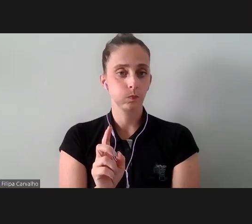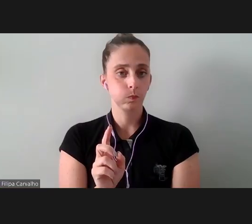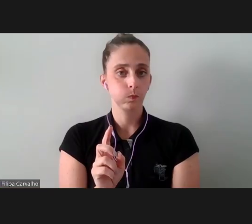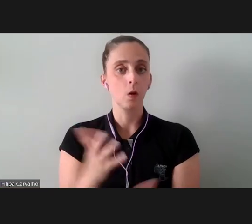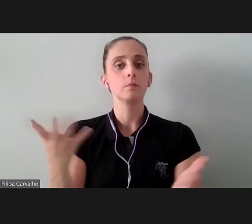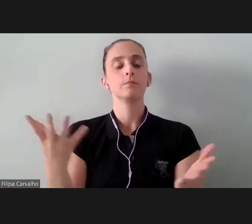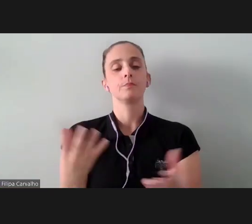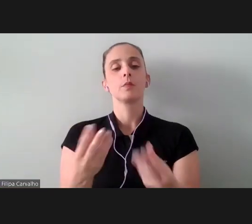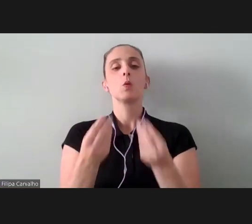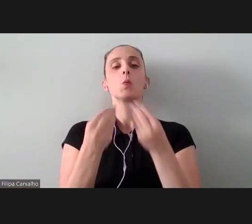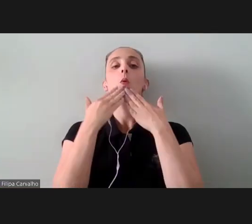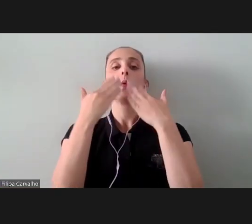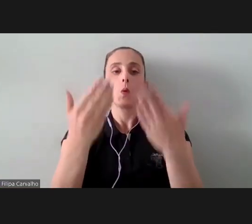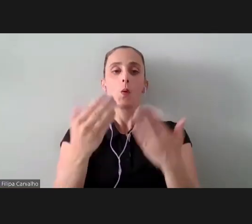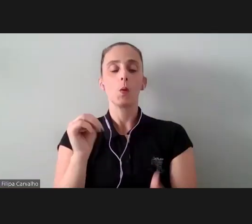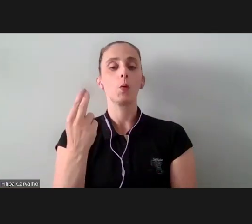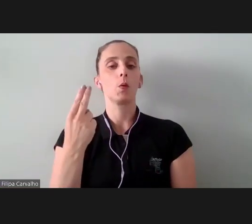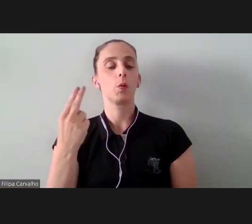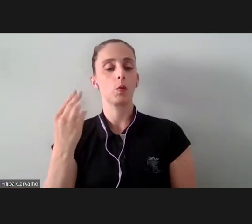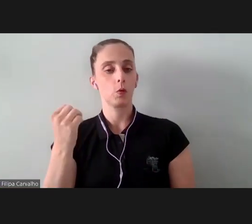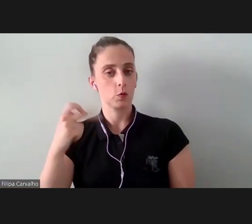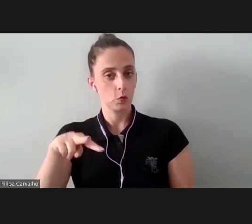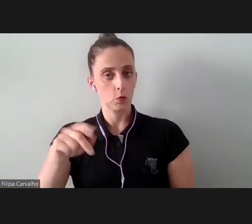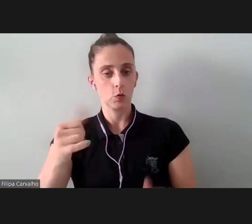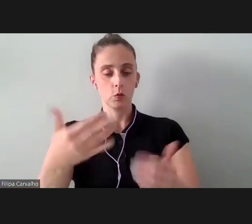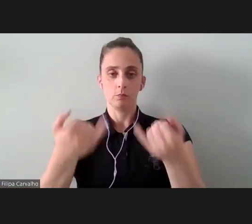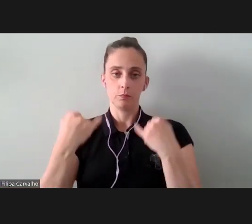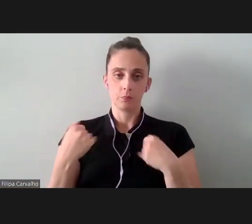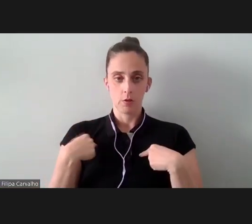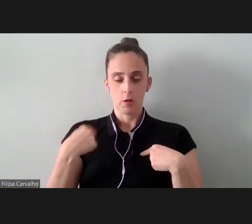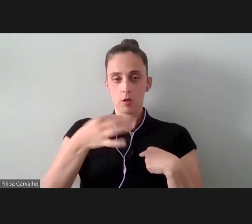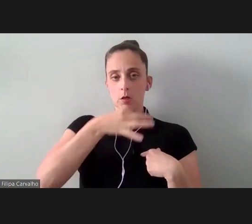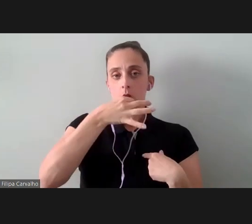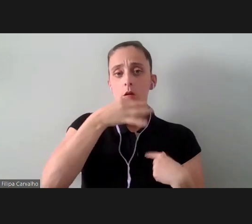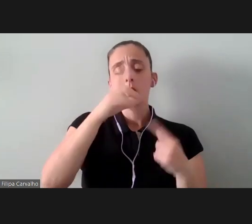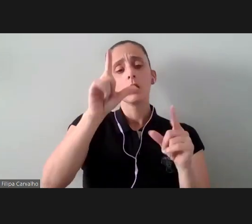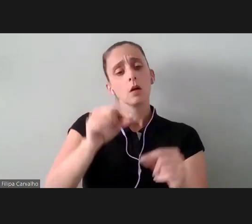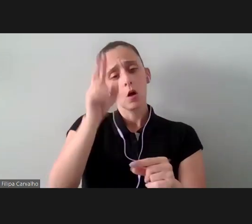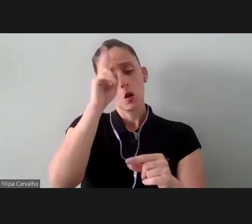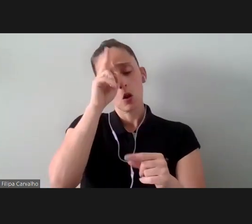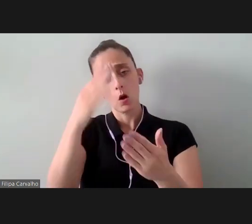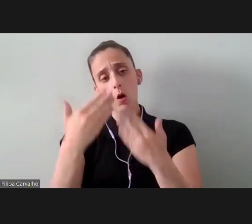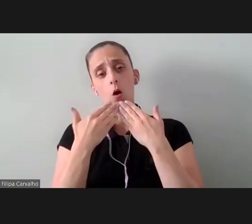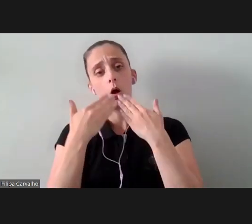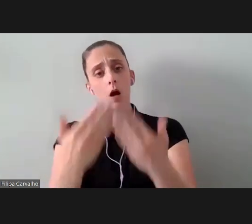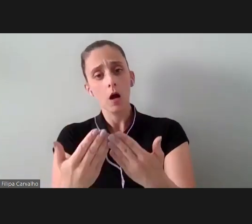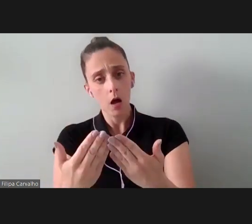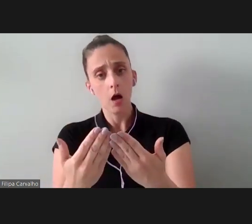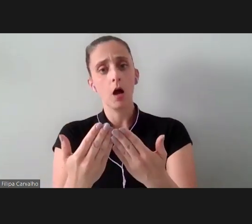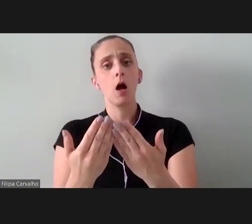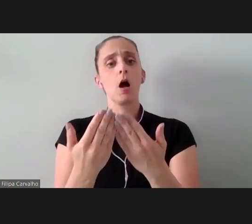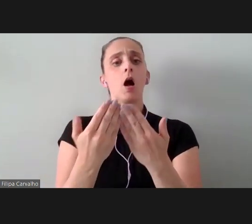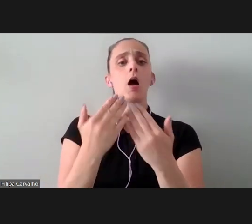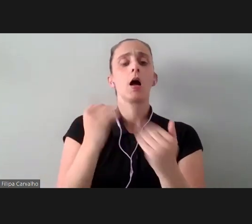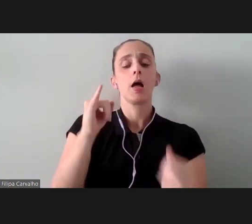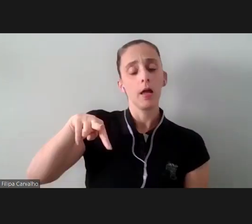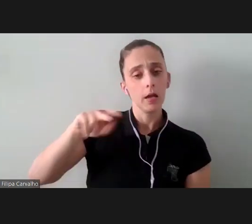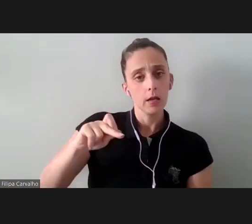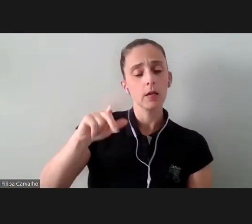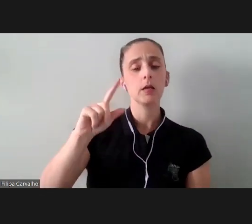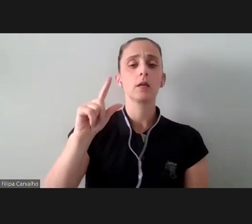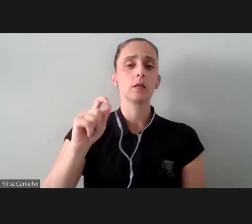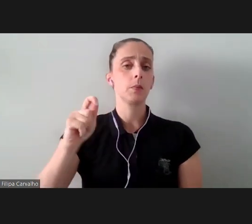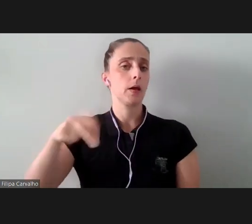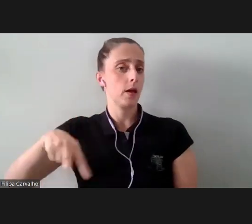Muito obrigado, Susana, pela palavra que me concede. Também queremos agradecer ao INA e ao RENAP pelo convite.